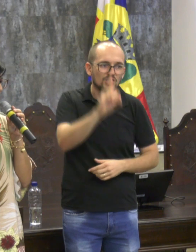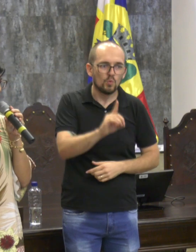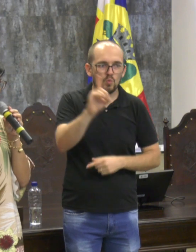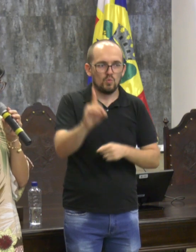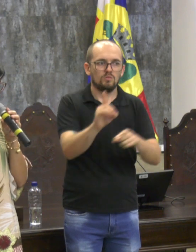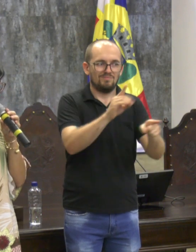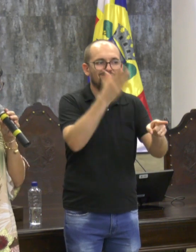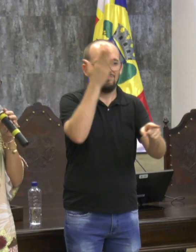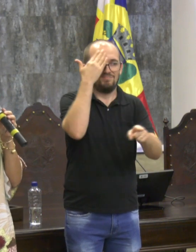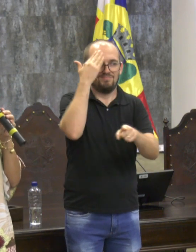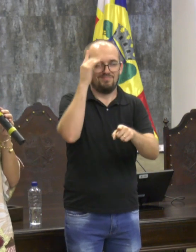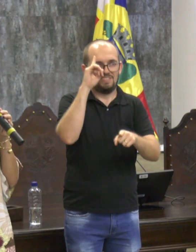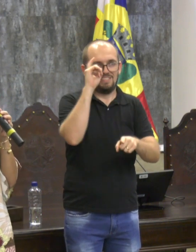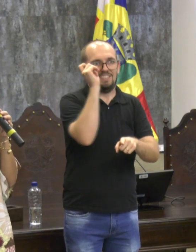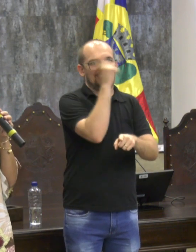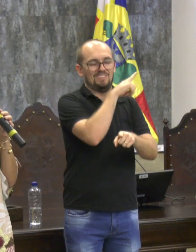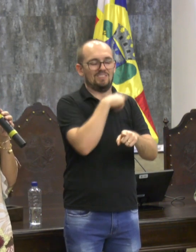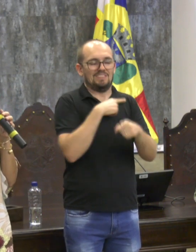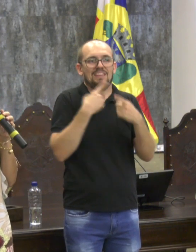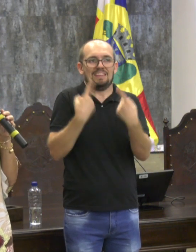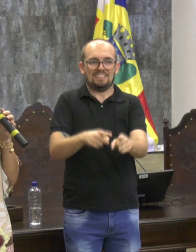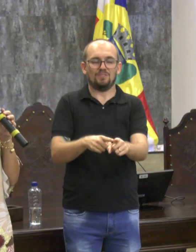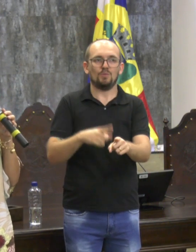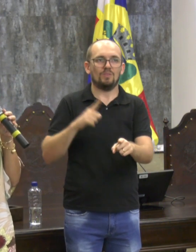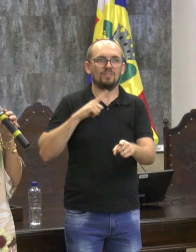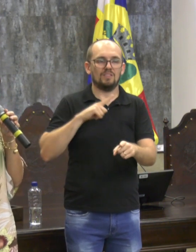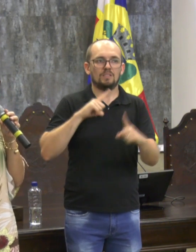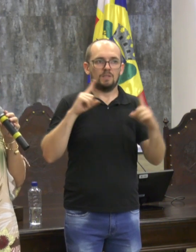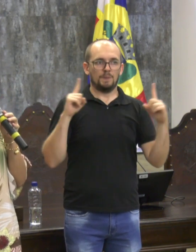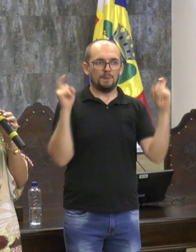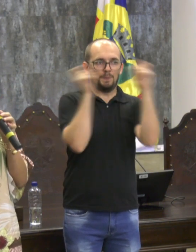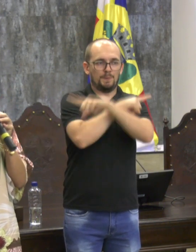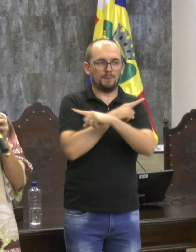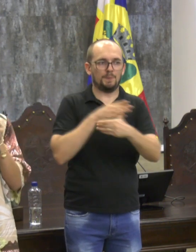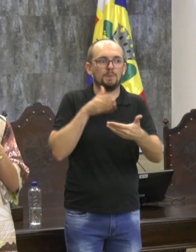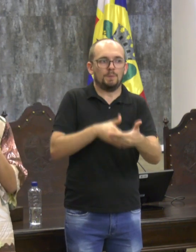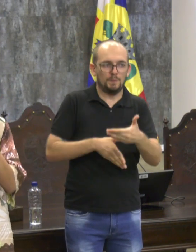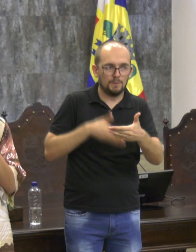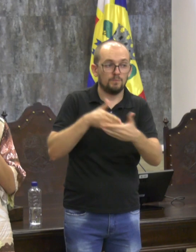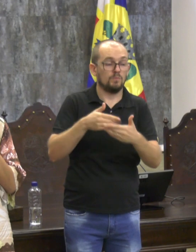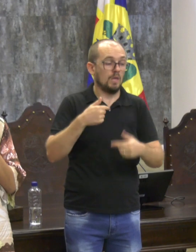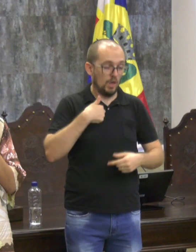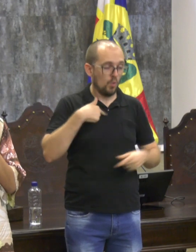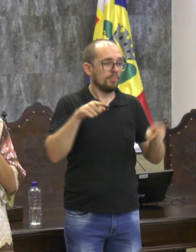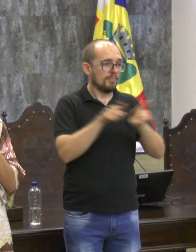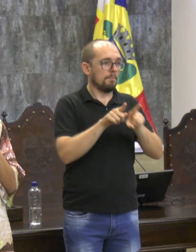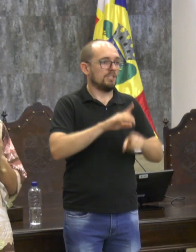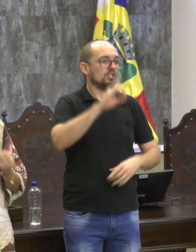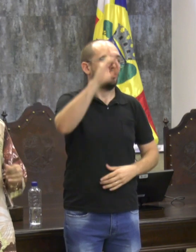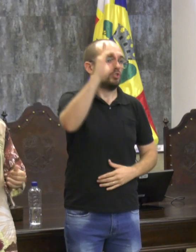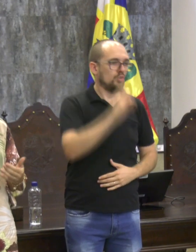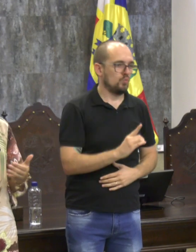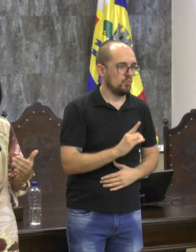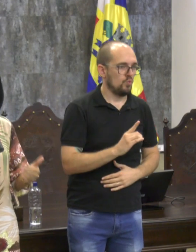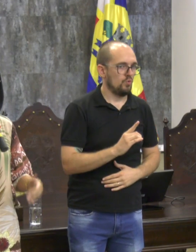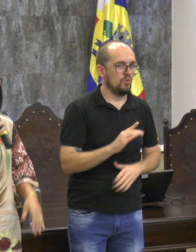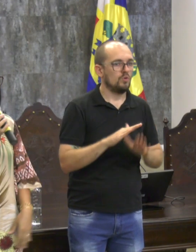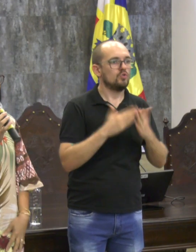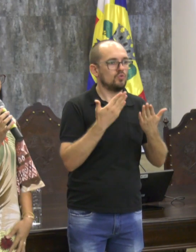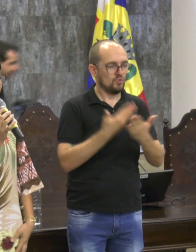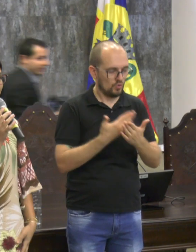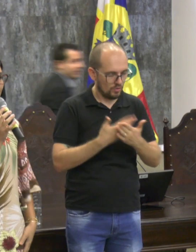que os desafios são imensos. Também sou diretora na rede pública, né? Também